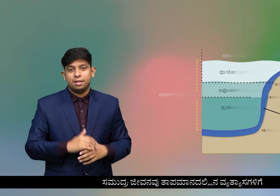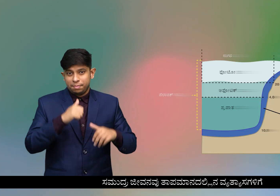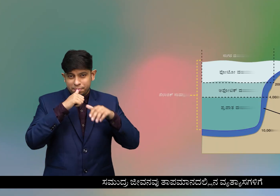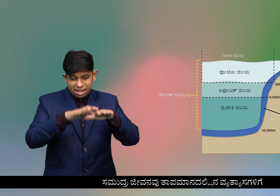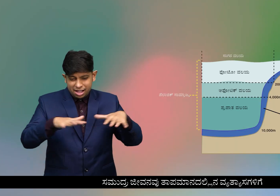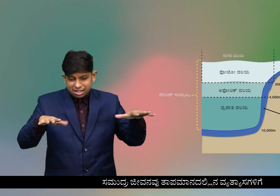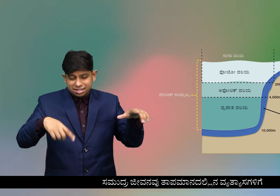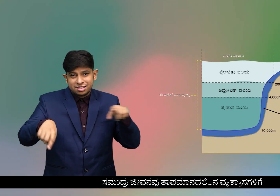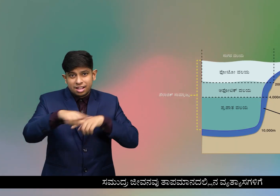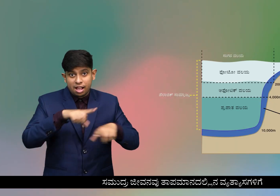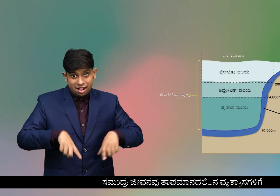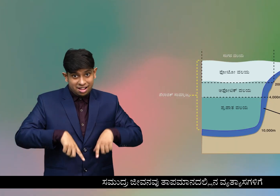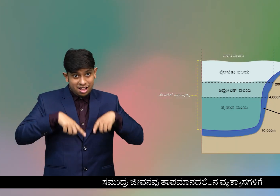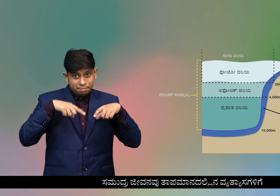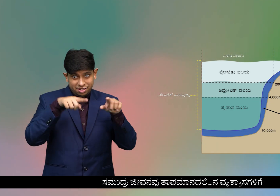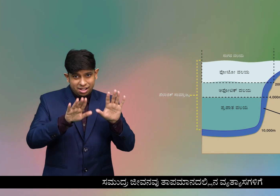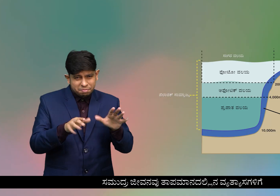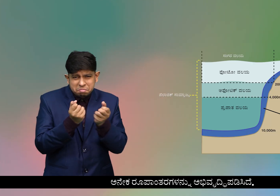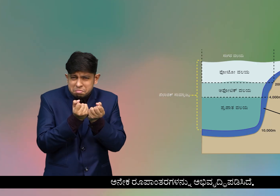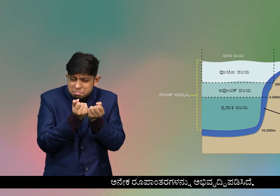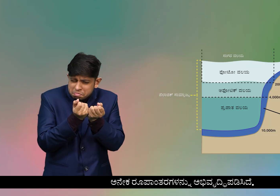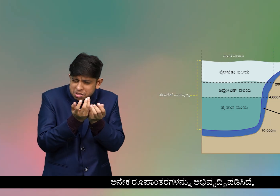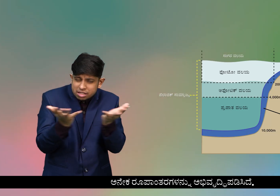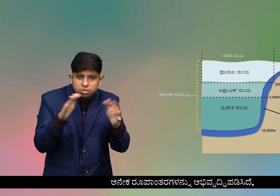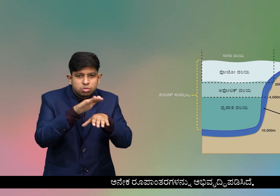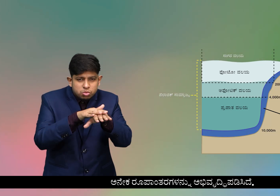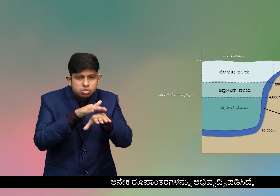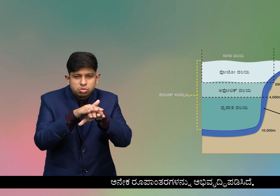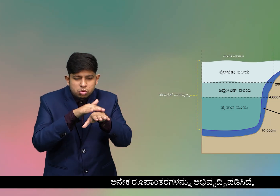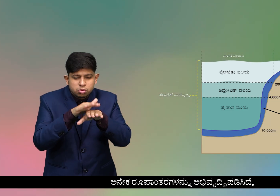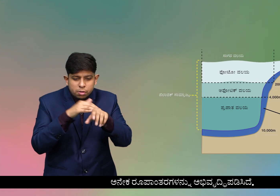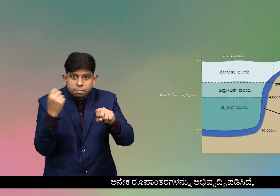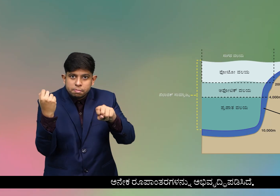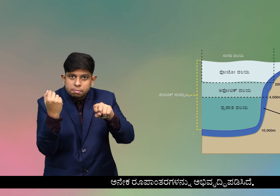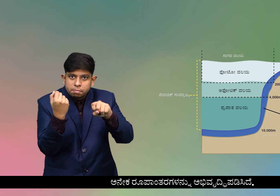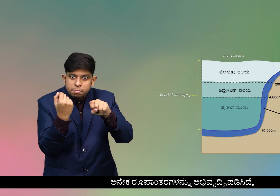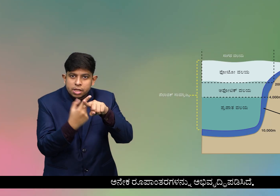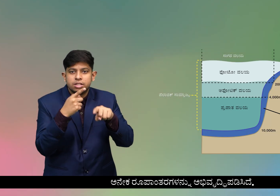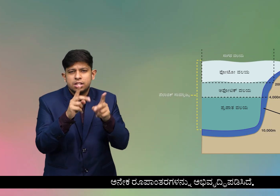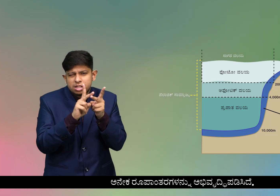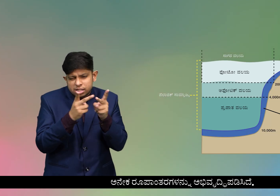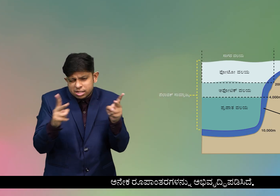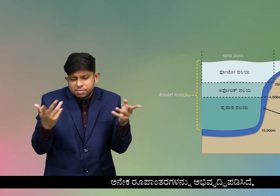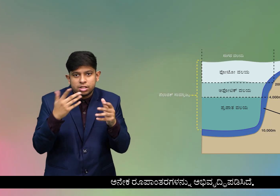ಸಮುದ್ರ ಜೀವನವು ತಾಪಮಾನದಲ್ಲಿನ ವ್ಯತ್ಯಾಸಗಳಿಗೆ ಅನೇಕ ರೂಪಾಂತರಗಳನ್ನು ಅಭಿವೃದ್ಧಿಪಡಿಸಿದೆ.